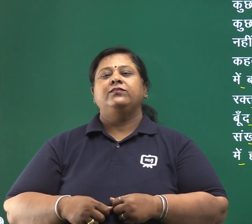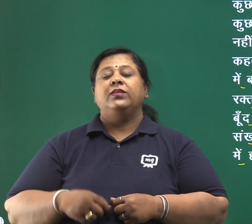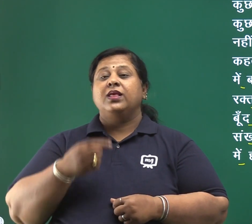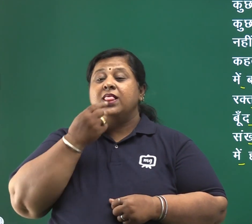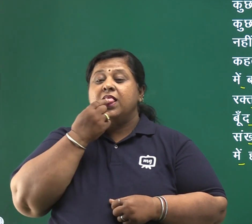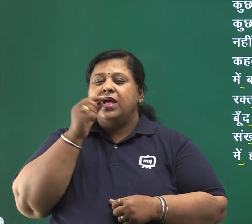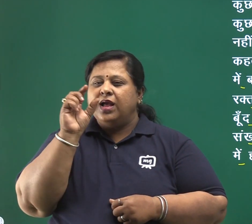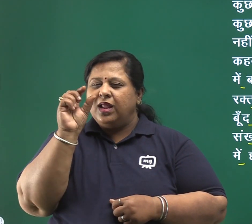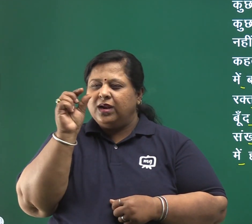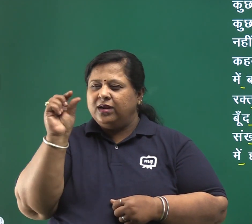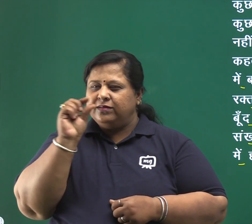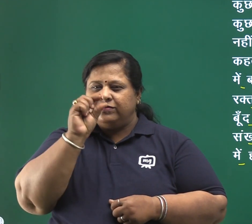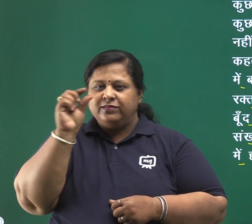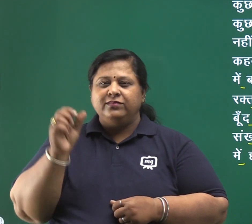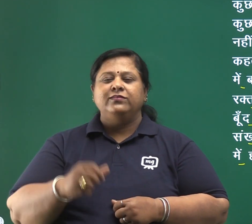लाल कण